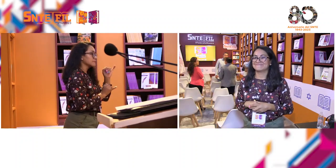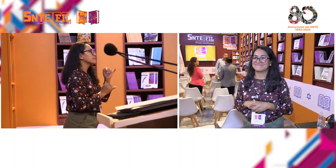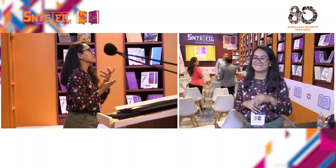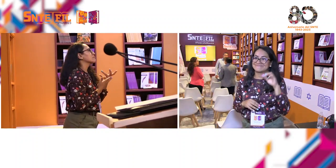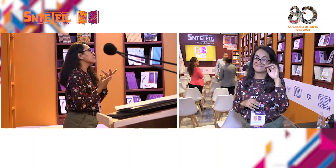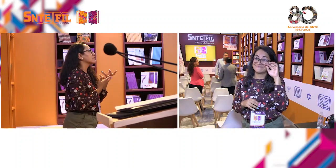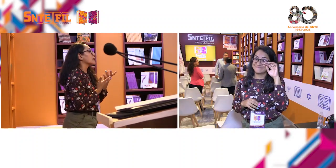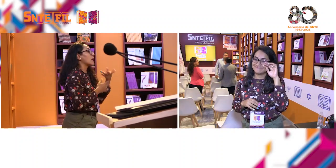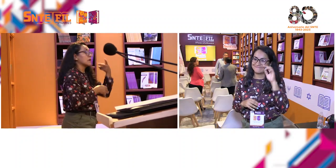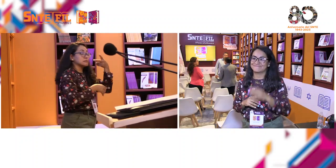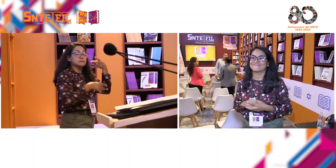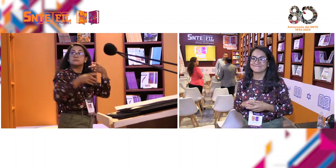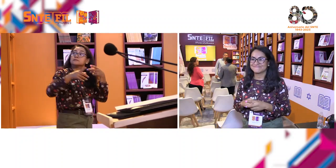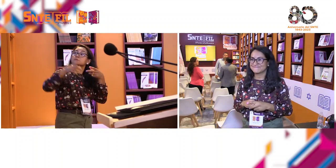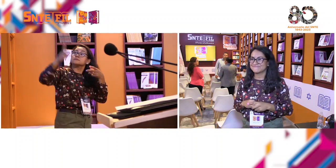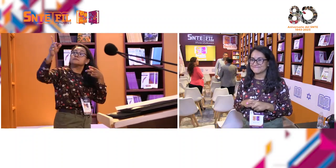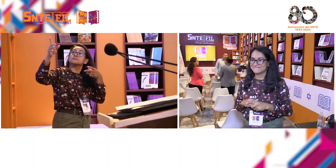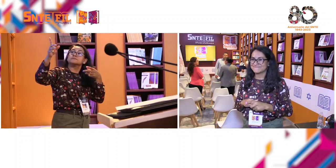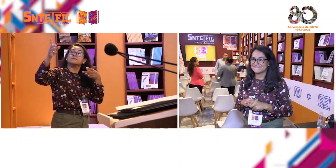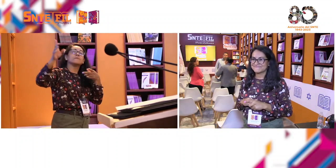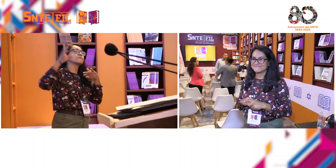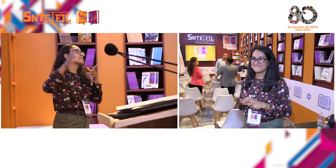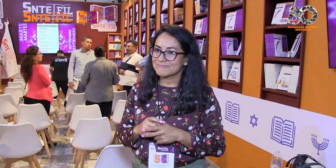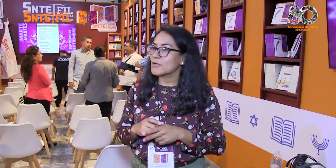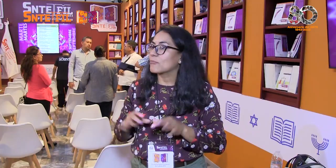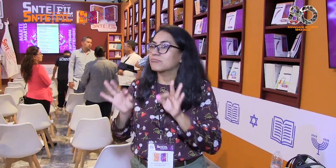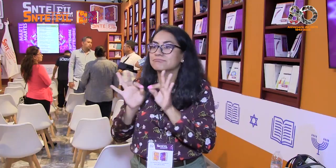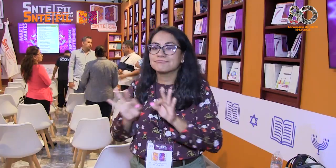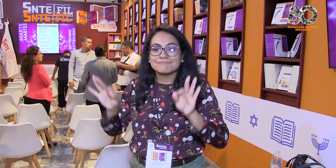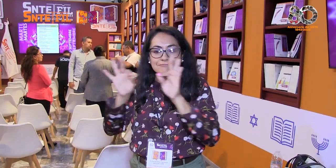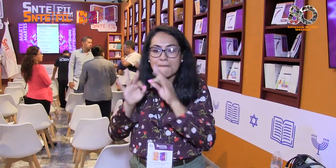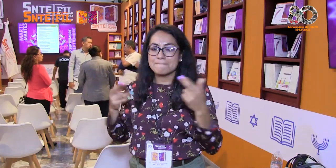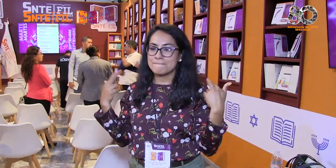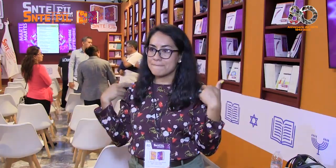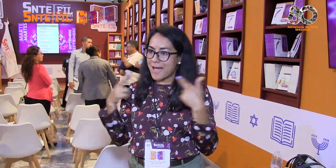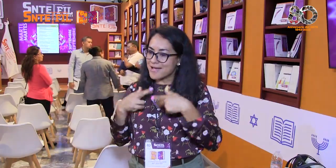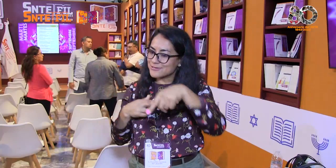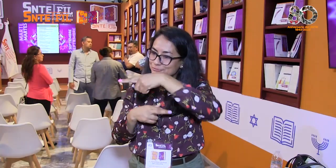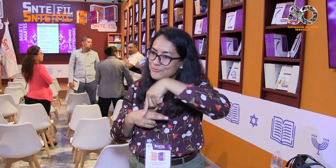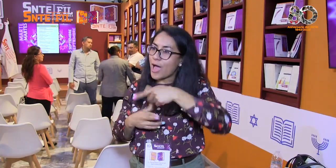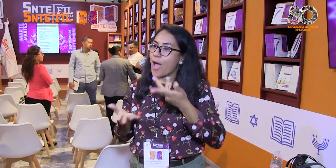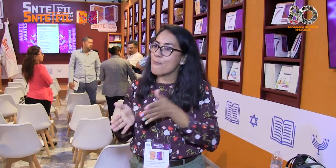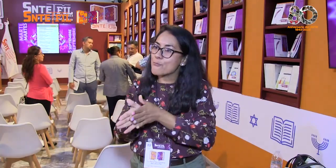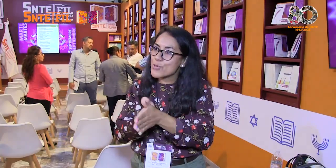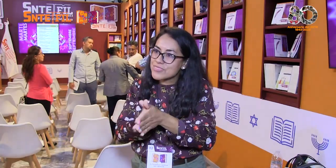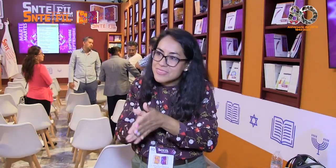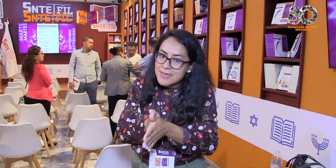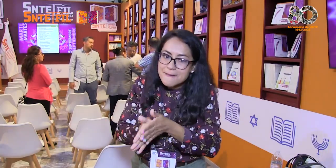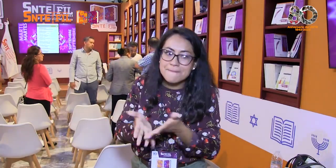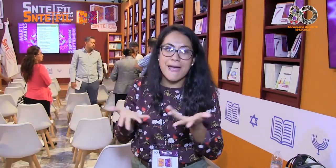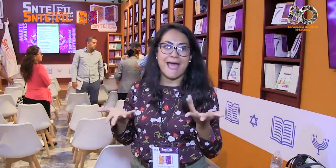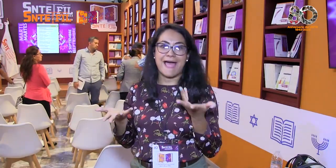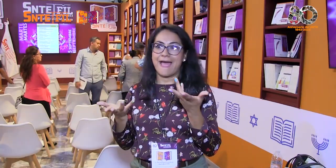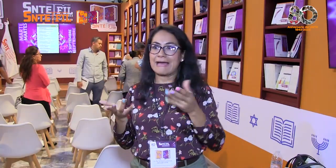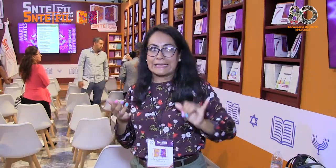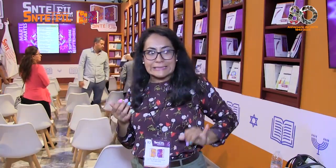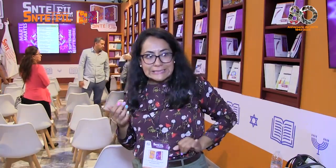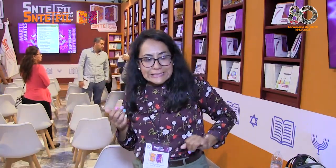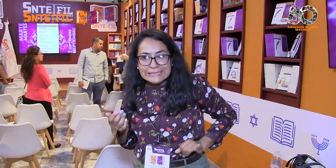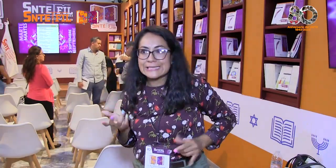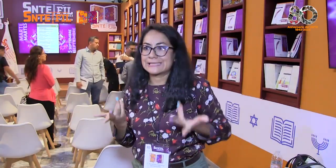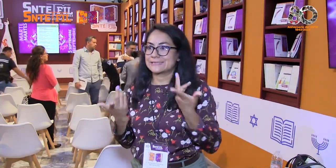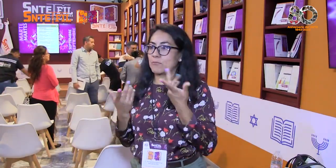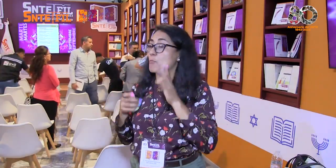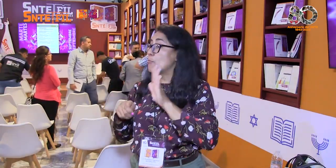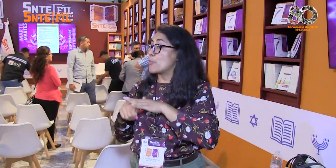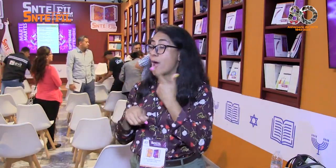y eso es lo que a me gustaría mostrar. La verdad es que los maestros hayan venido, que